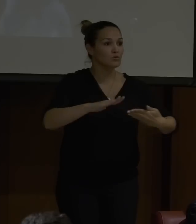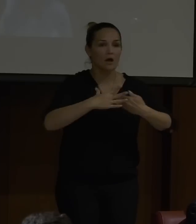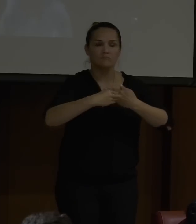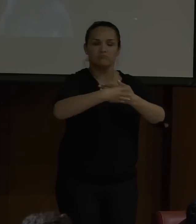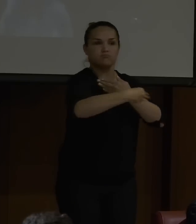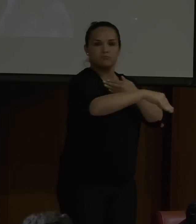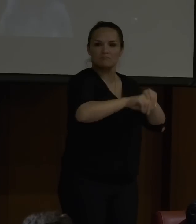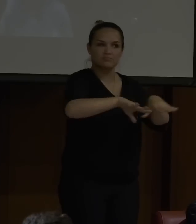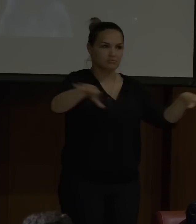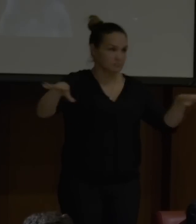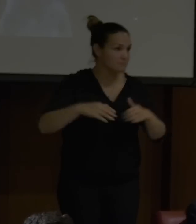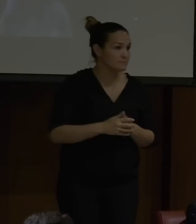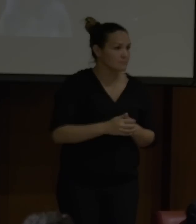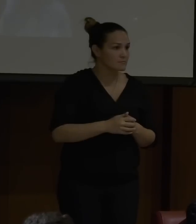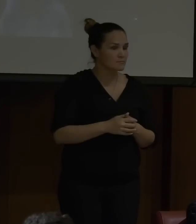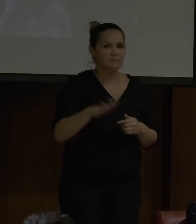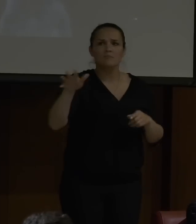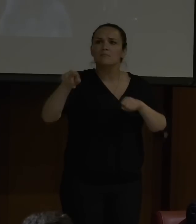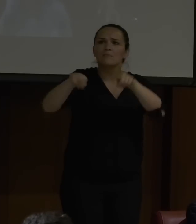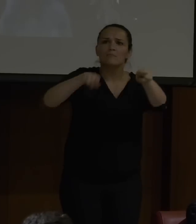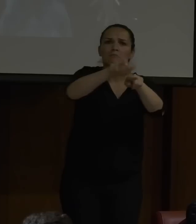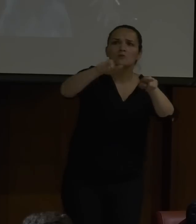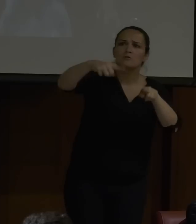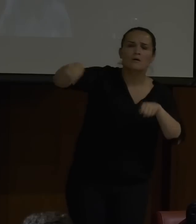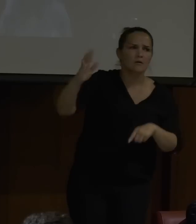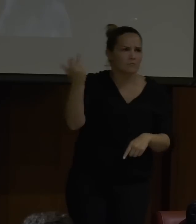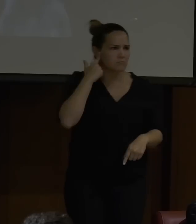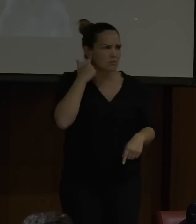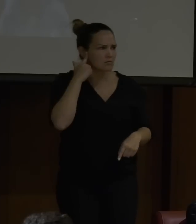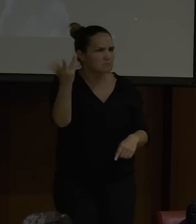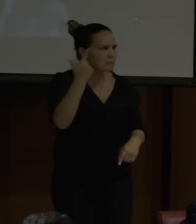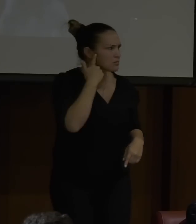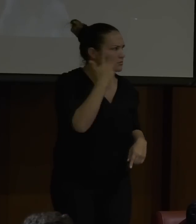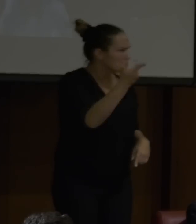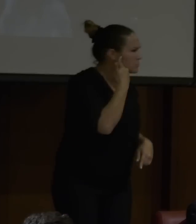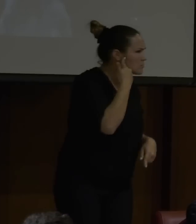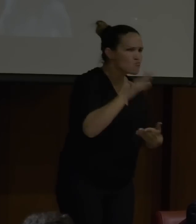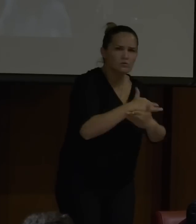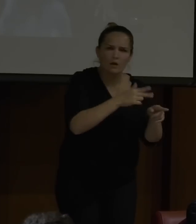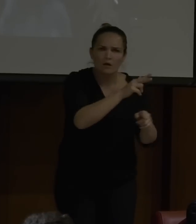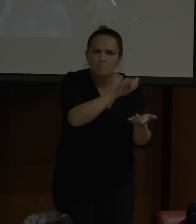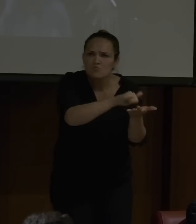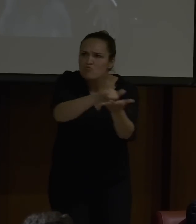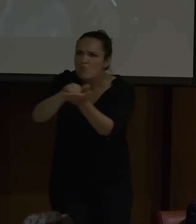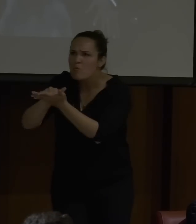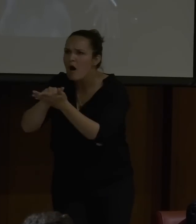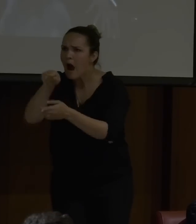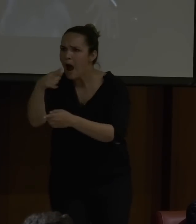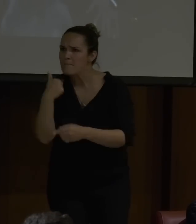llegó a los oídos de muchos intérpretes que la apetecían como apetecían los pretendientes a